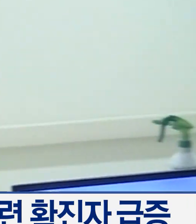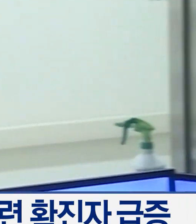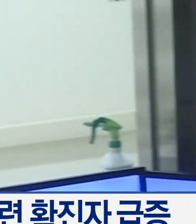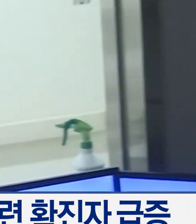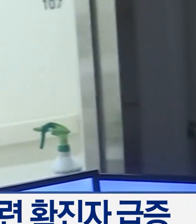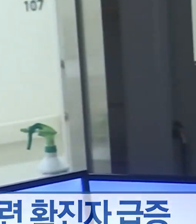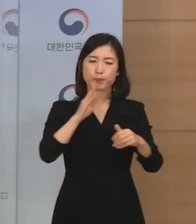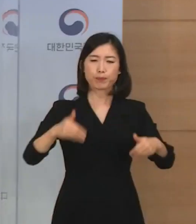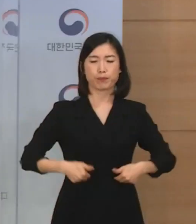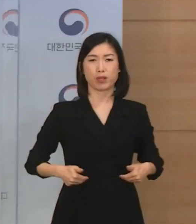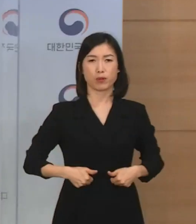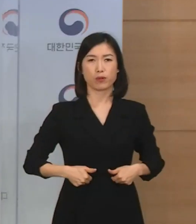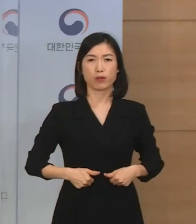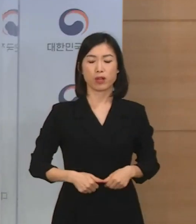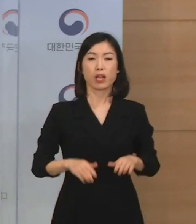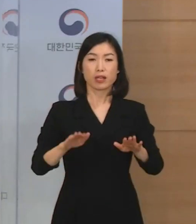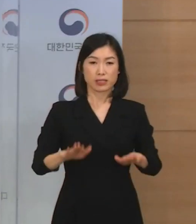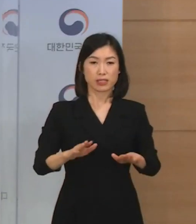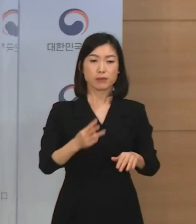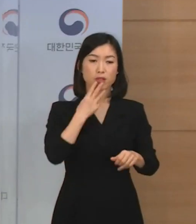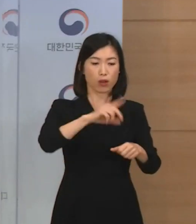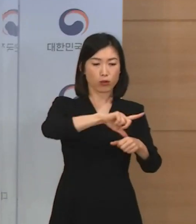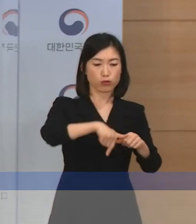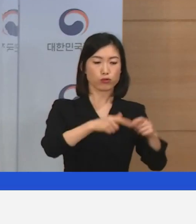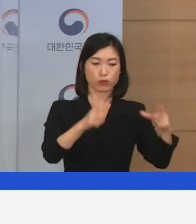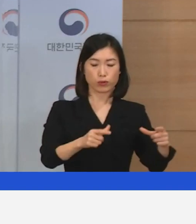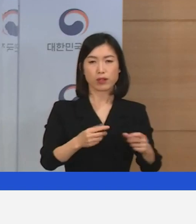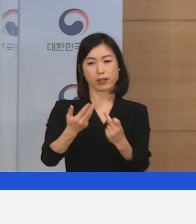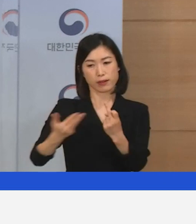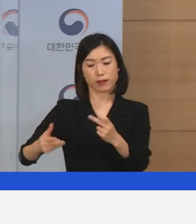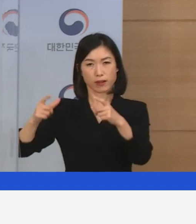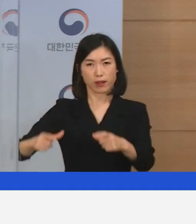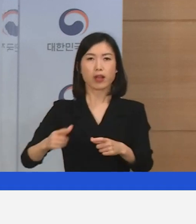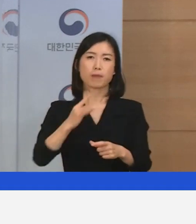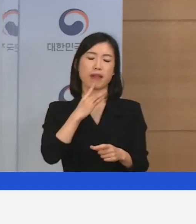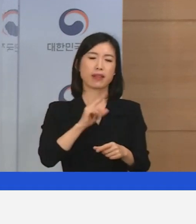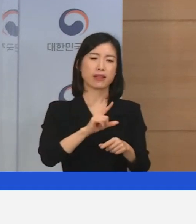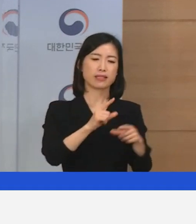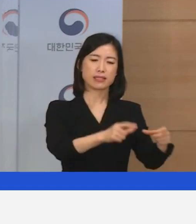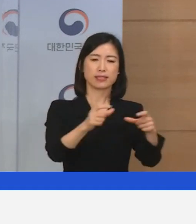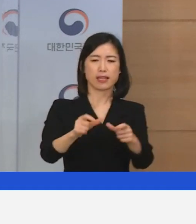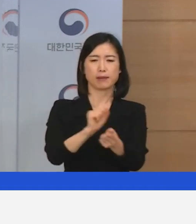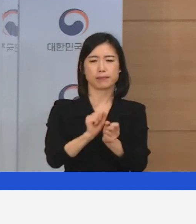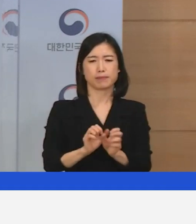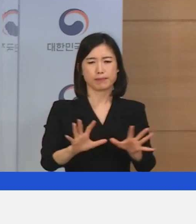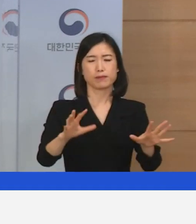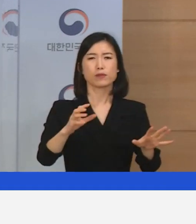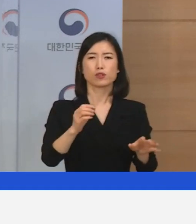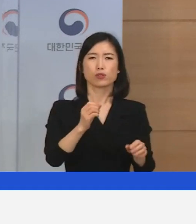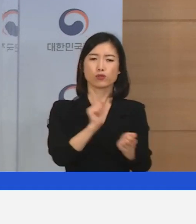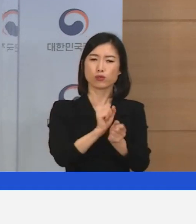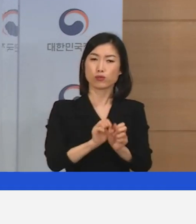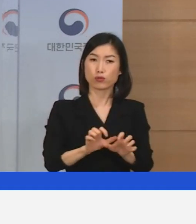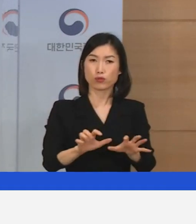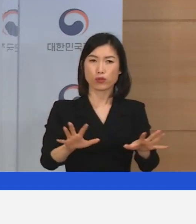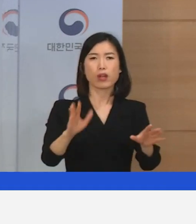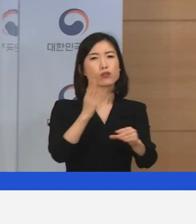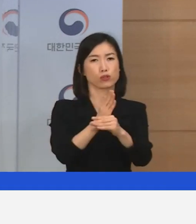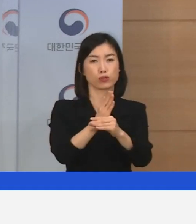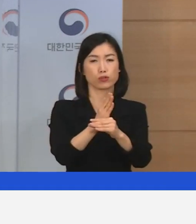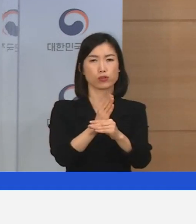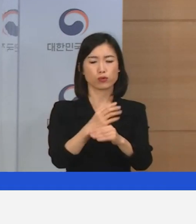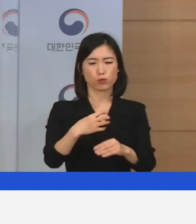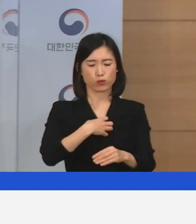됩니다 지금은 수도권과 가운도 에서 지역사회 유행이 보케 까 되며 더 큰 유행으로 확산되어 가는